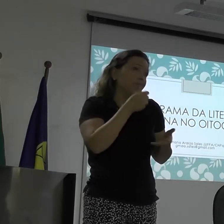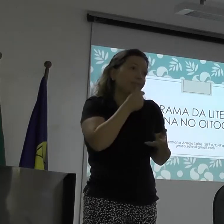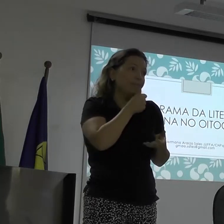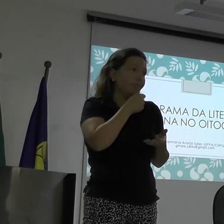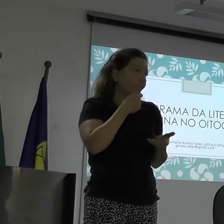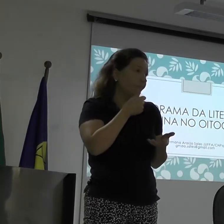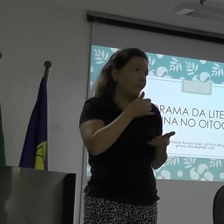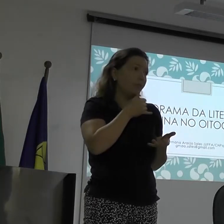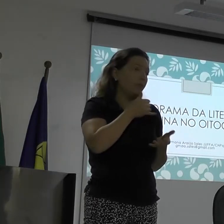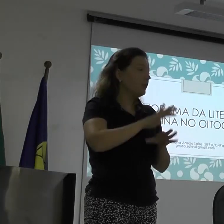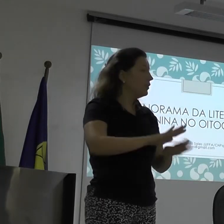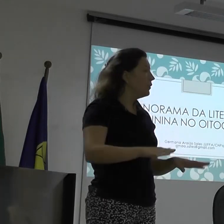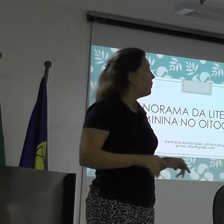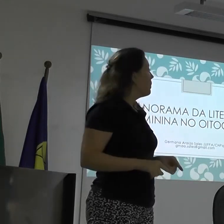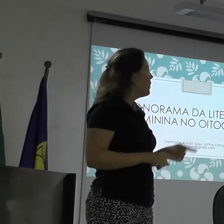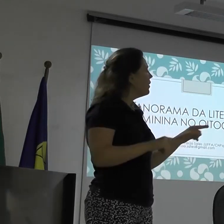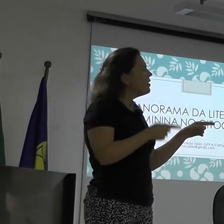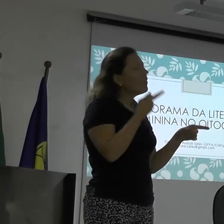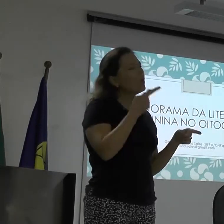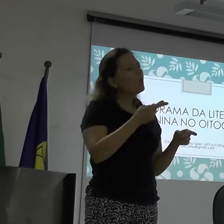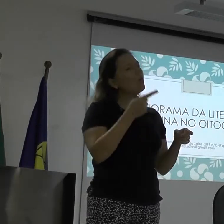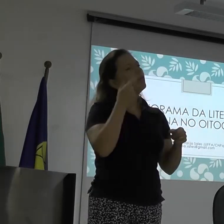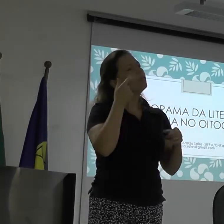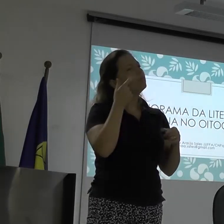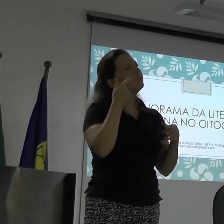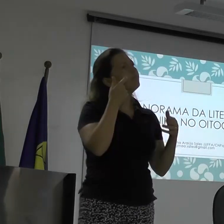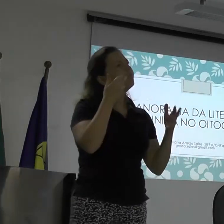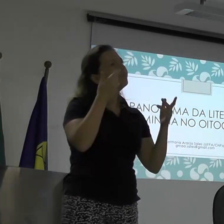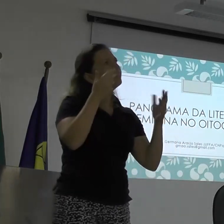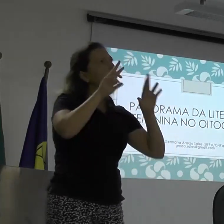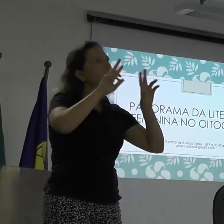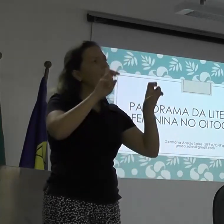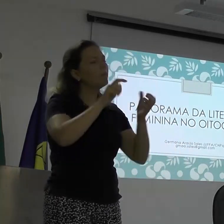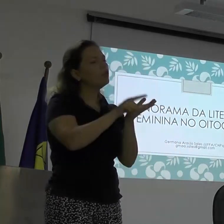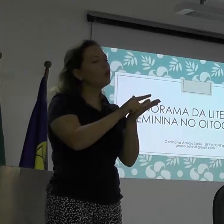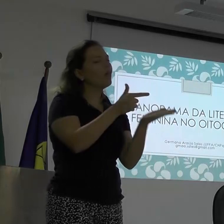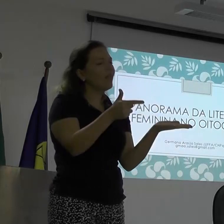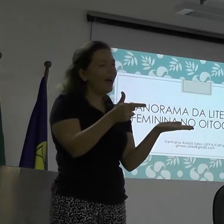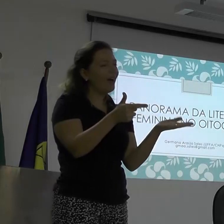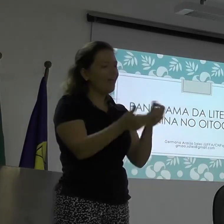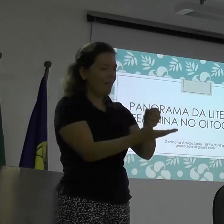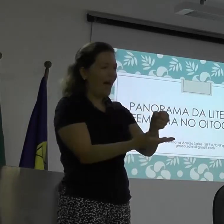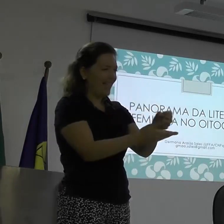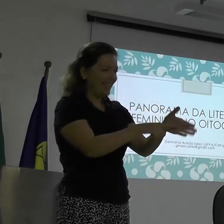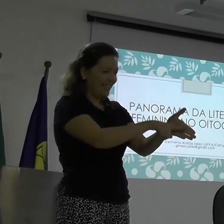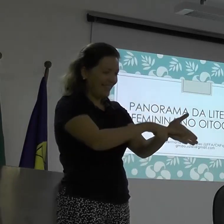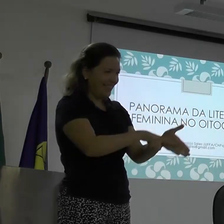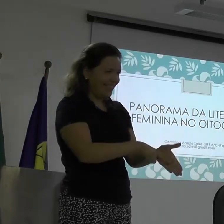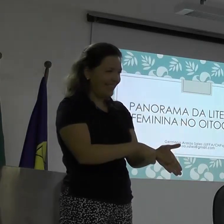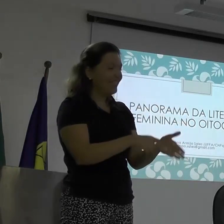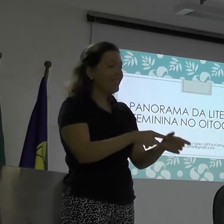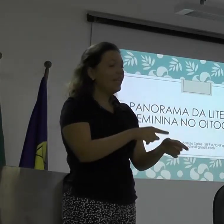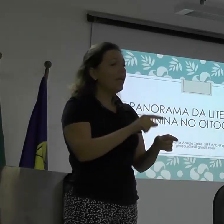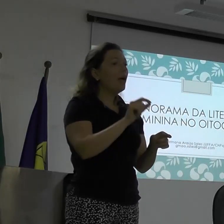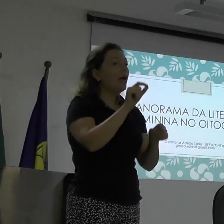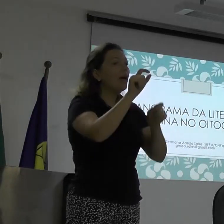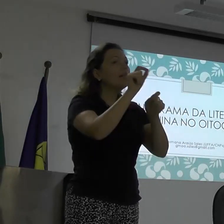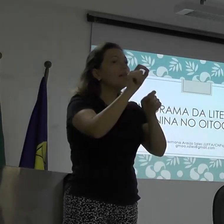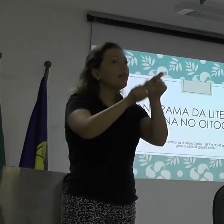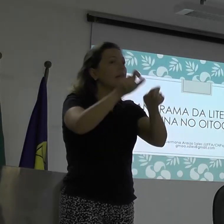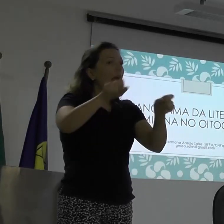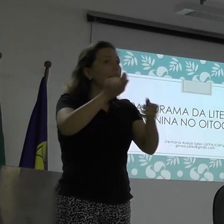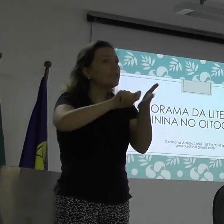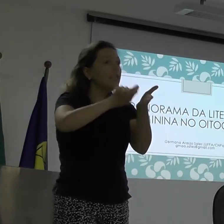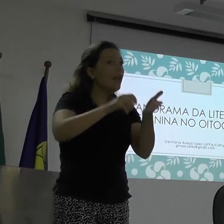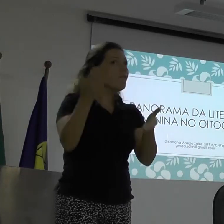outra questão interessante, que tu falaste de jornal, e a gente vai nessas fontes primárias de jornal. Quem escreve jornal, quem escrevia, imagina,